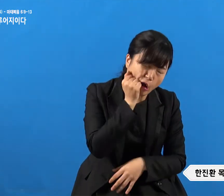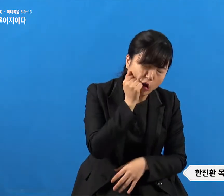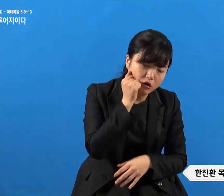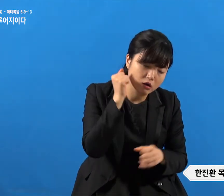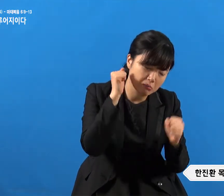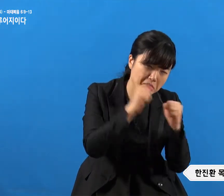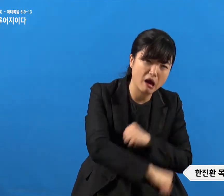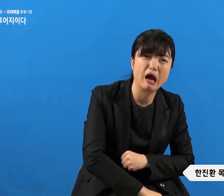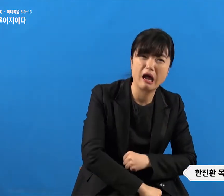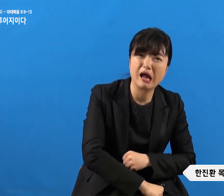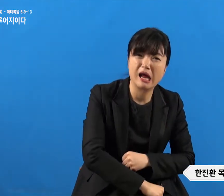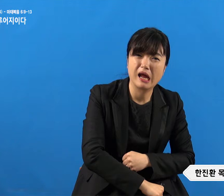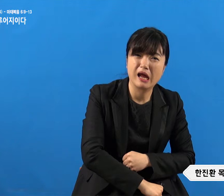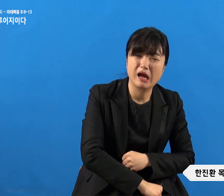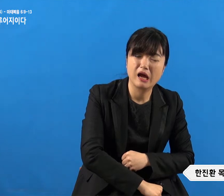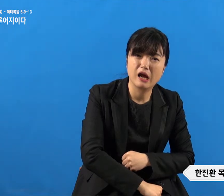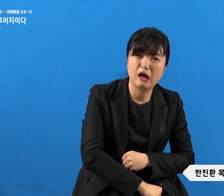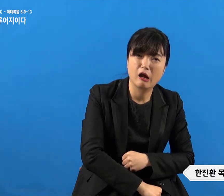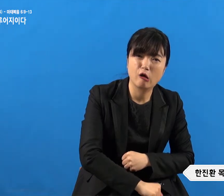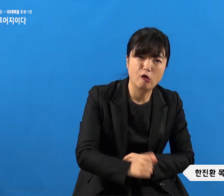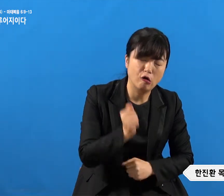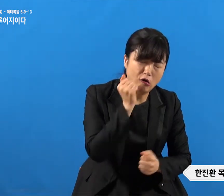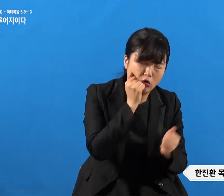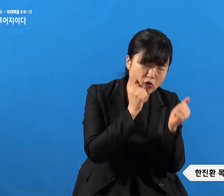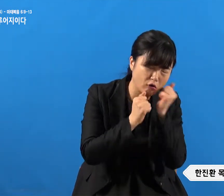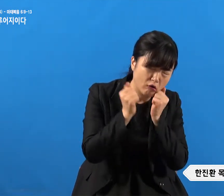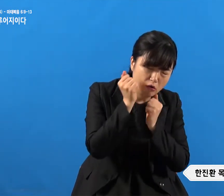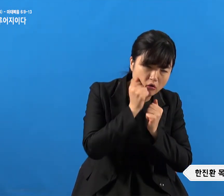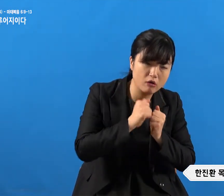실패하고, 사업을 하다가 또 망하고,